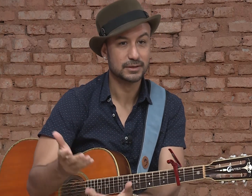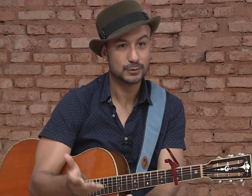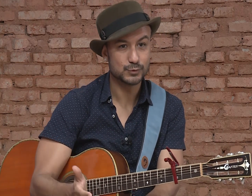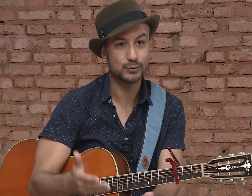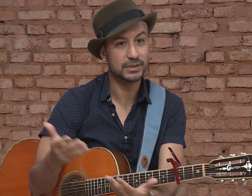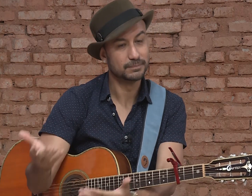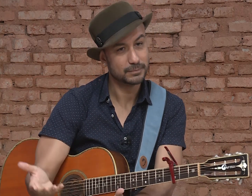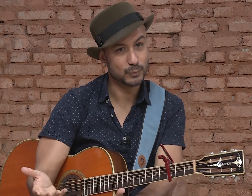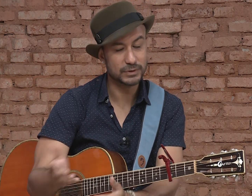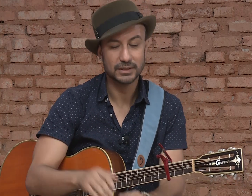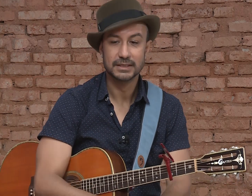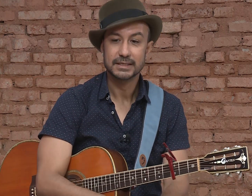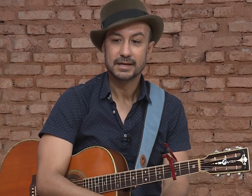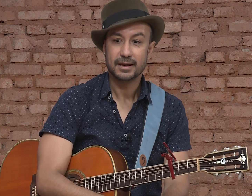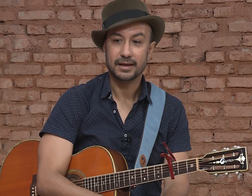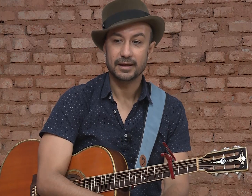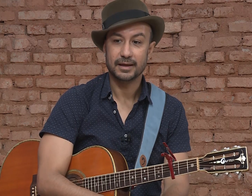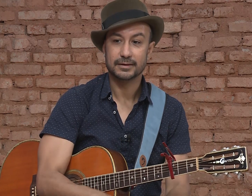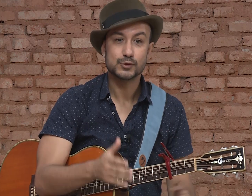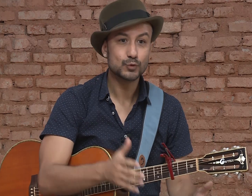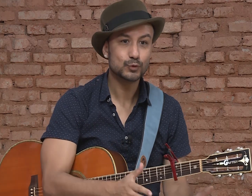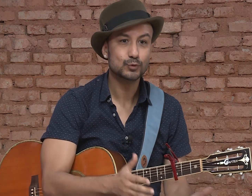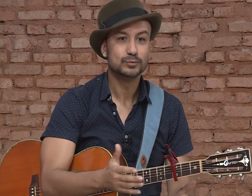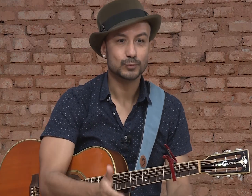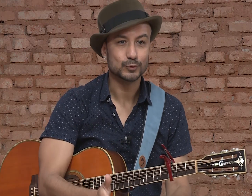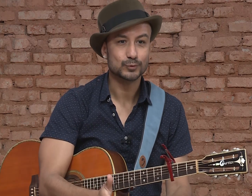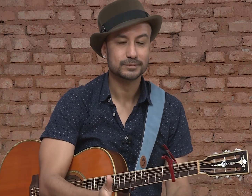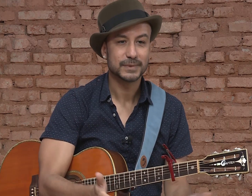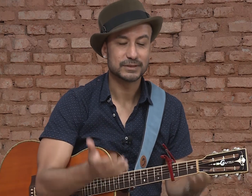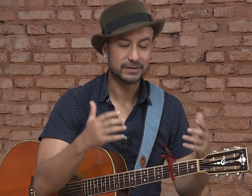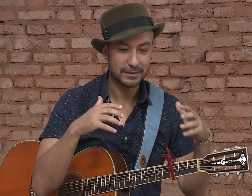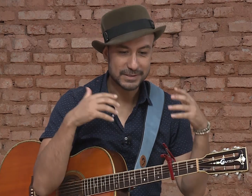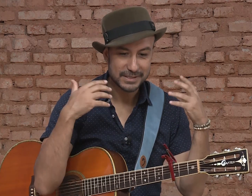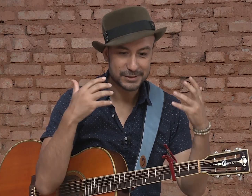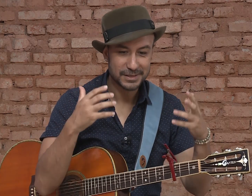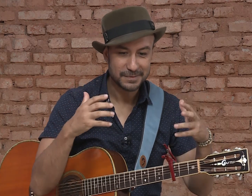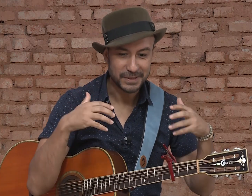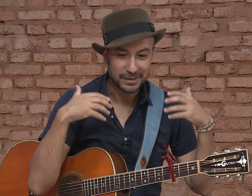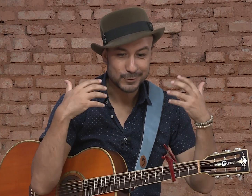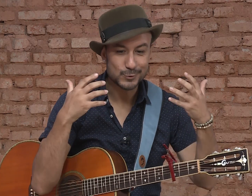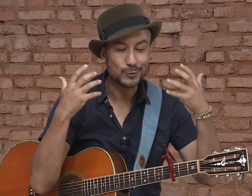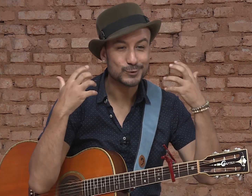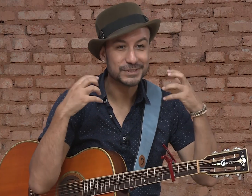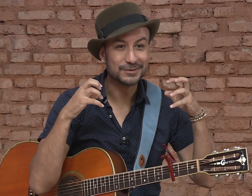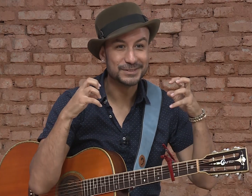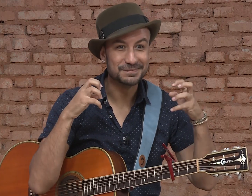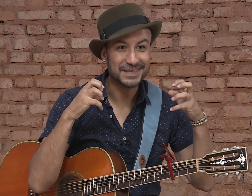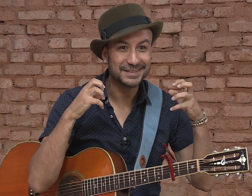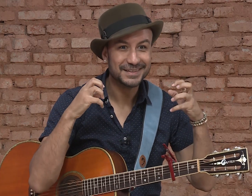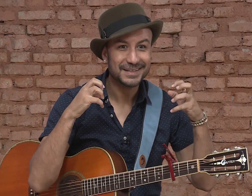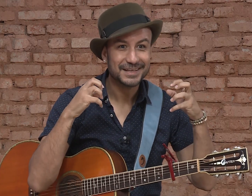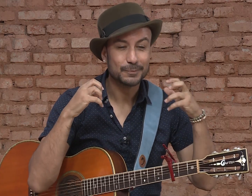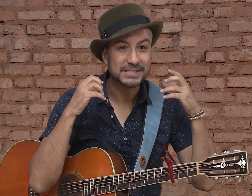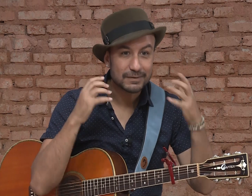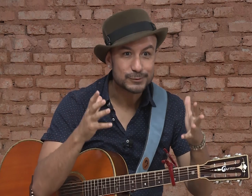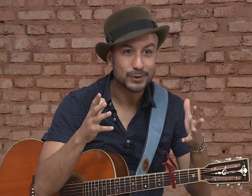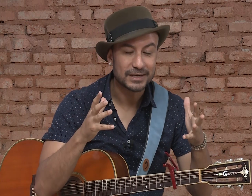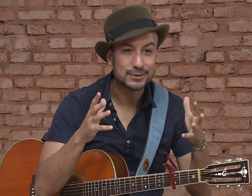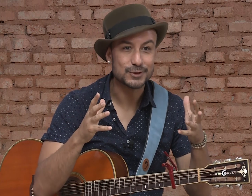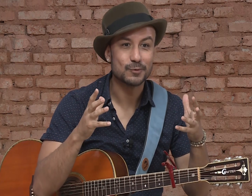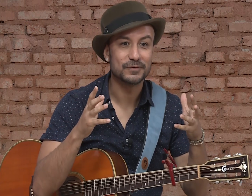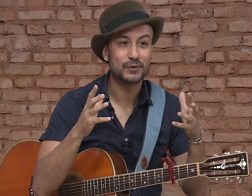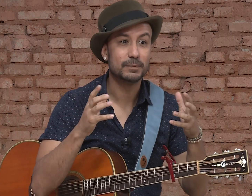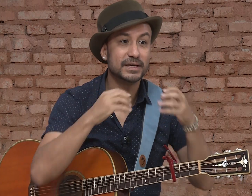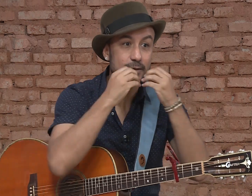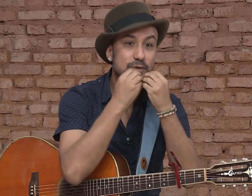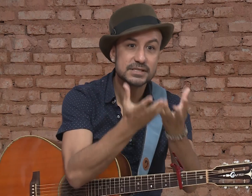comunidade surda, muda, é Surto Mudo. Eu estava tendo esses pequenos surtos dentro de mim e eu precisava explorar